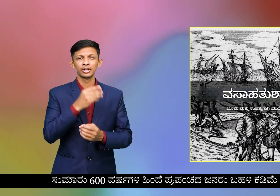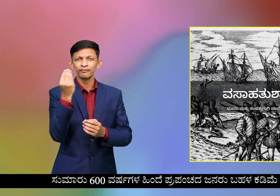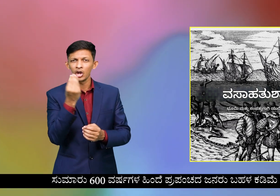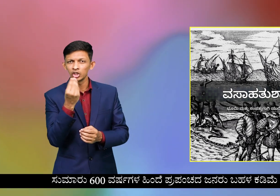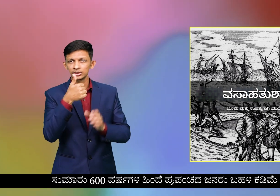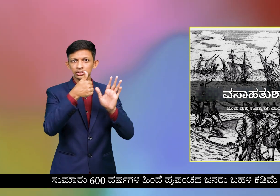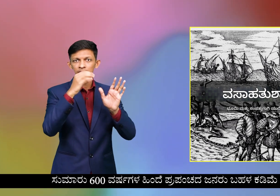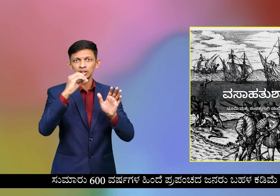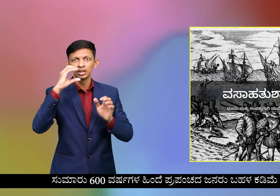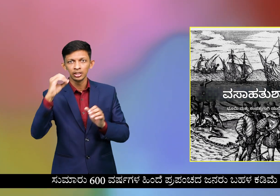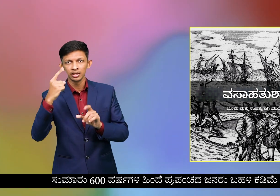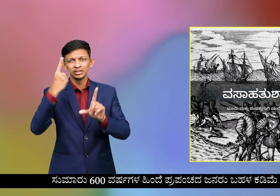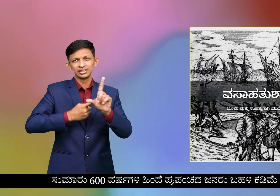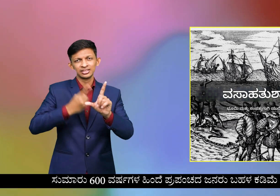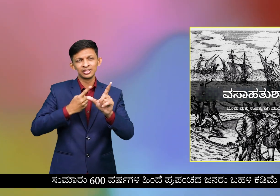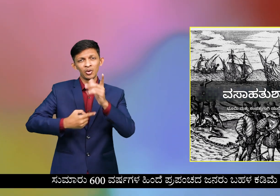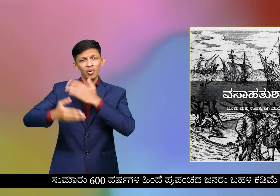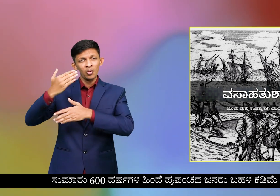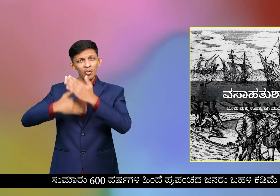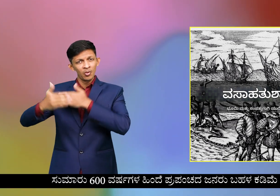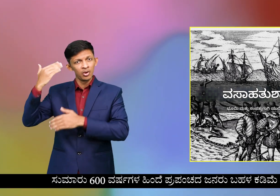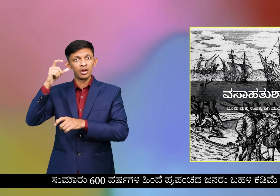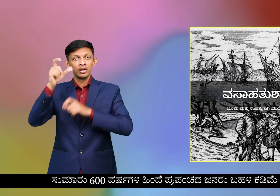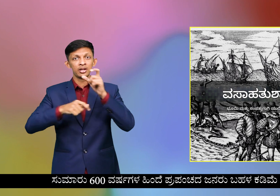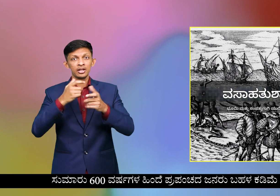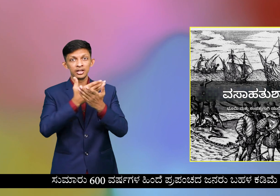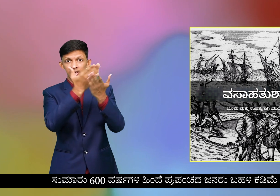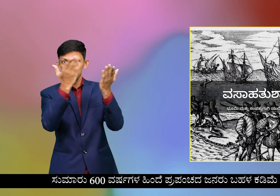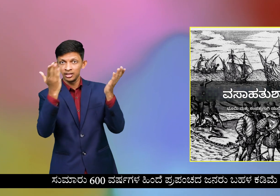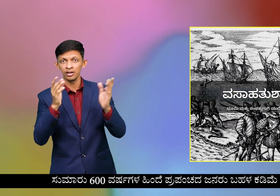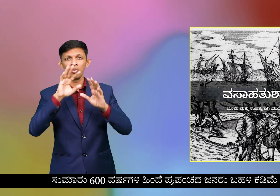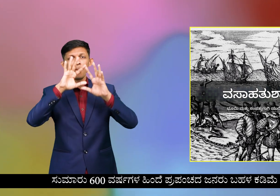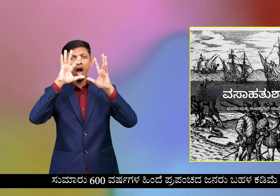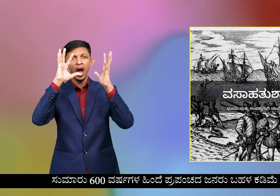ಸುಮಾರು 600 ವರ್ಷಗಳ ಹಿಂದೆ ಪ್ರಪಂಚದ ಜನರು ಬಹಳ ಕಡಿಮೆ ಪ್ರಯಾಣಿಸುತ್ತಿದ್ದರು.